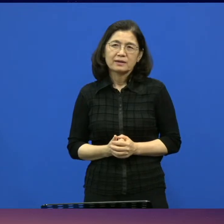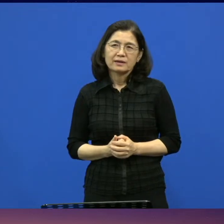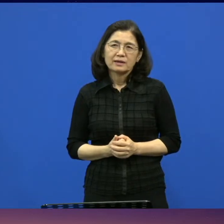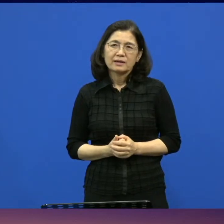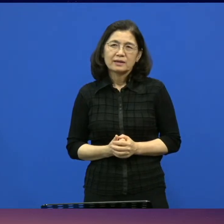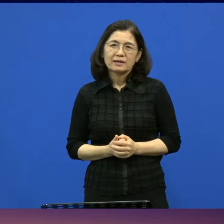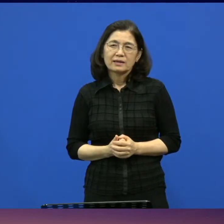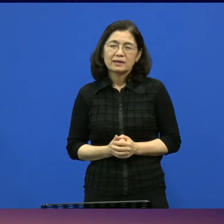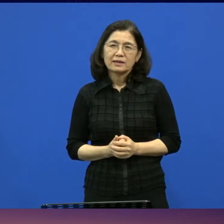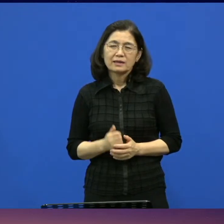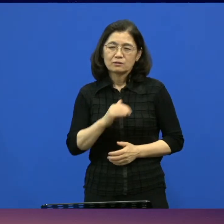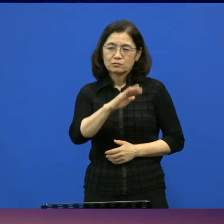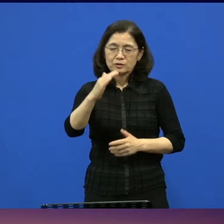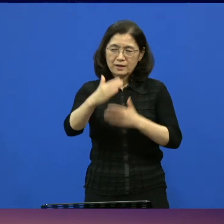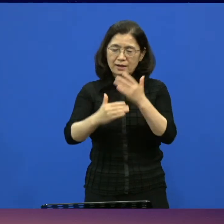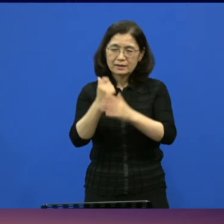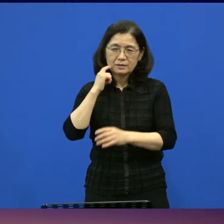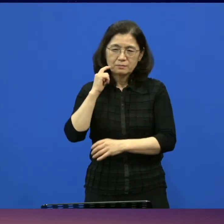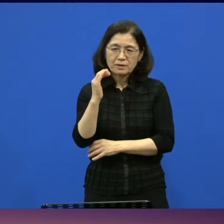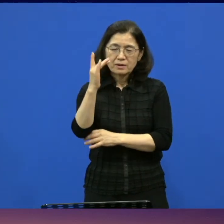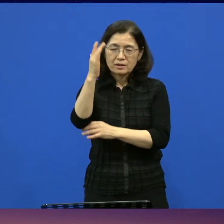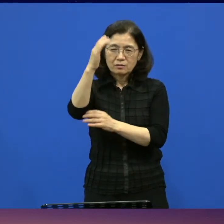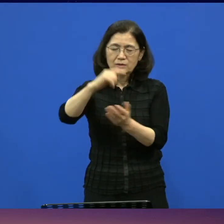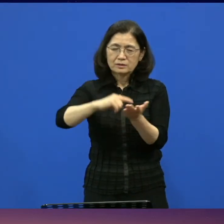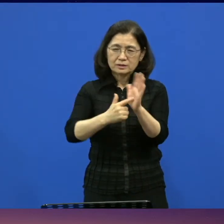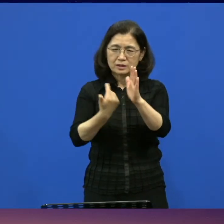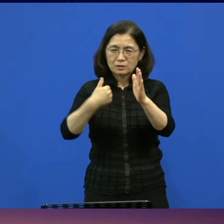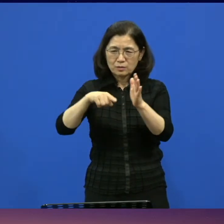우리가 하나님의 영광을 드러내려고 애를 쓰지 않아도 돼요.